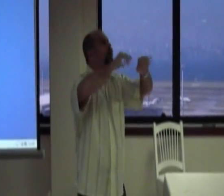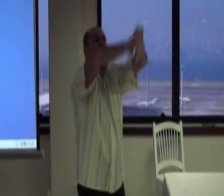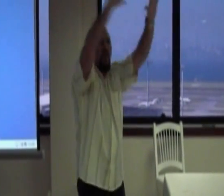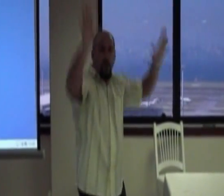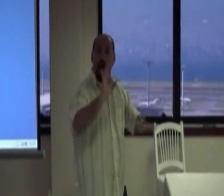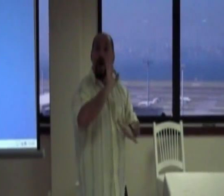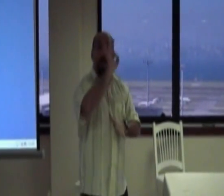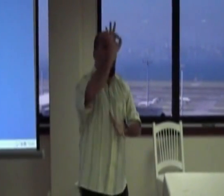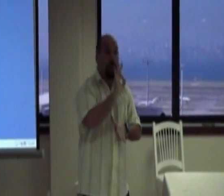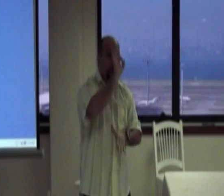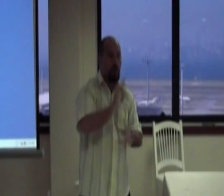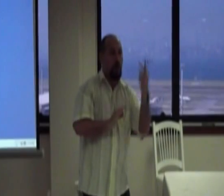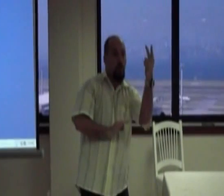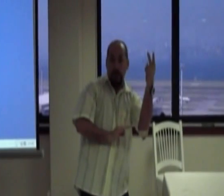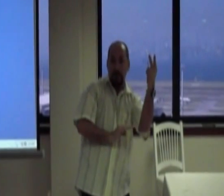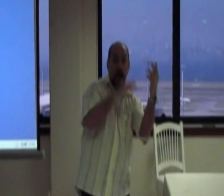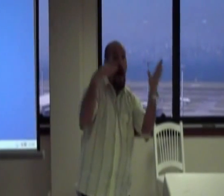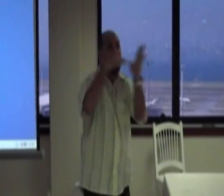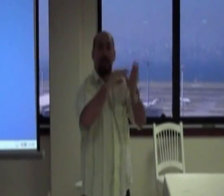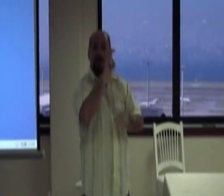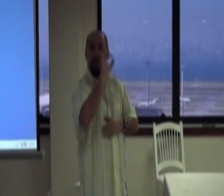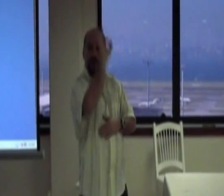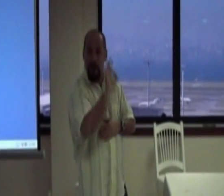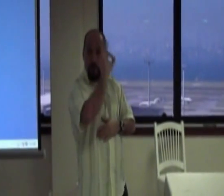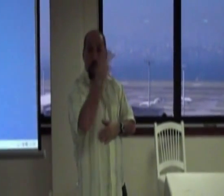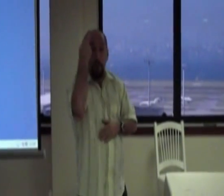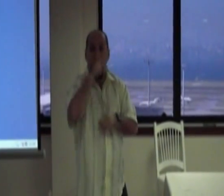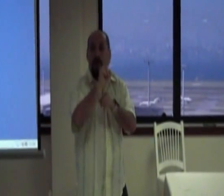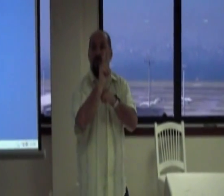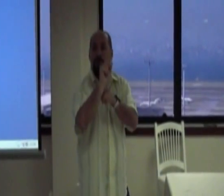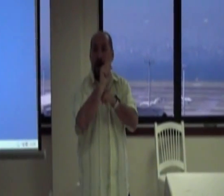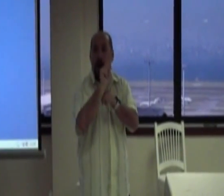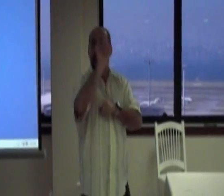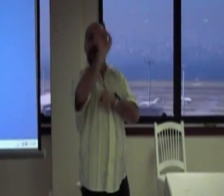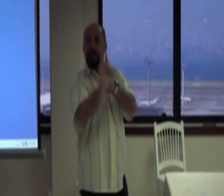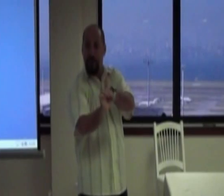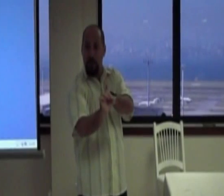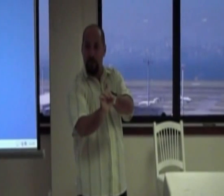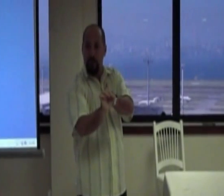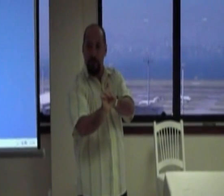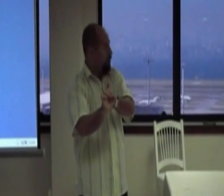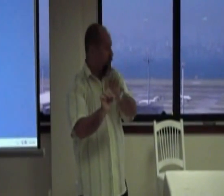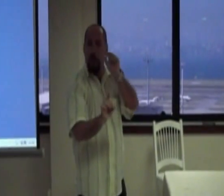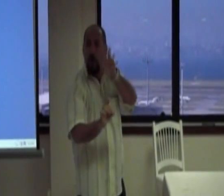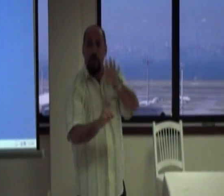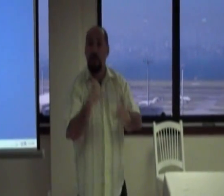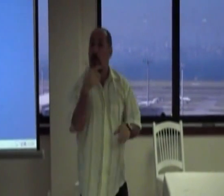ela coloca que assim, a questão do concurso, que existe a porcentagem de 2 a 5% das vagas para pessoa com